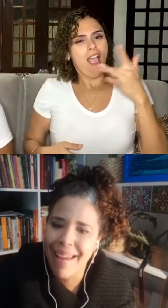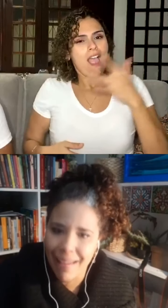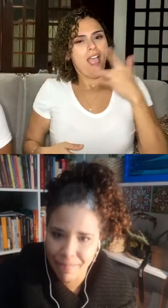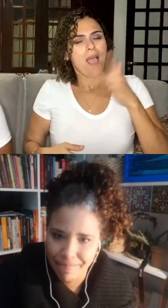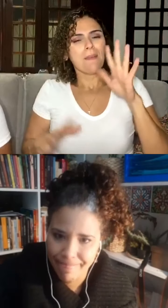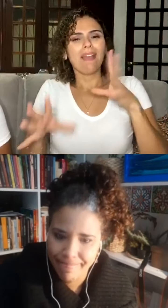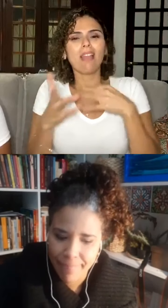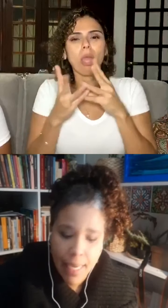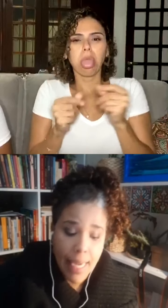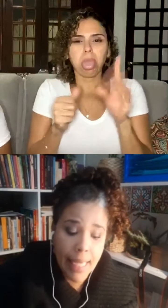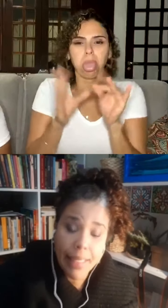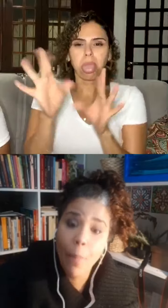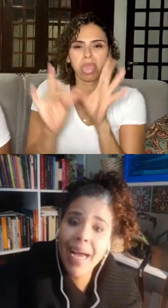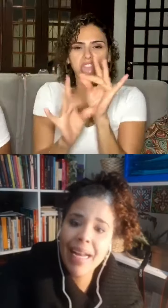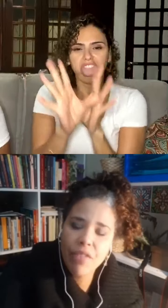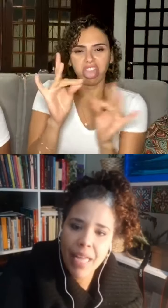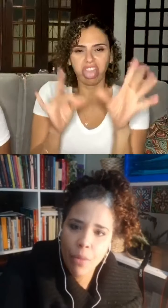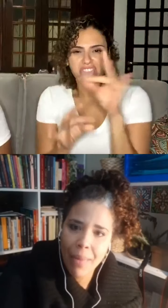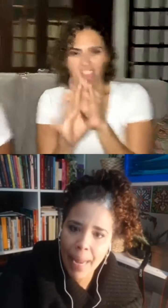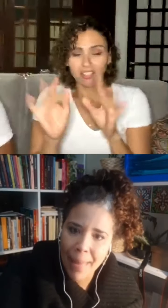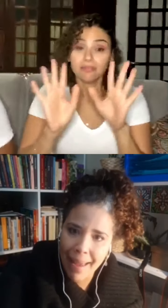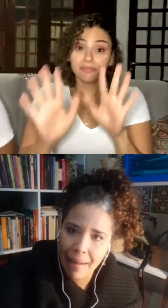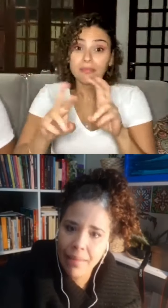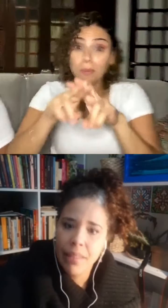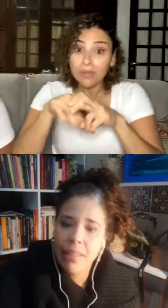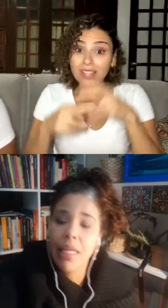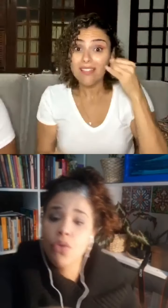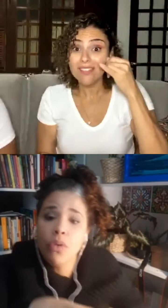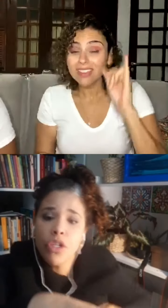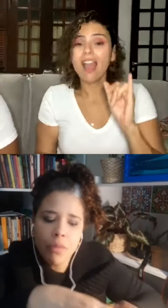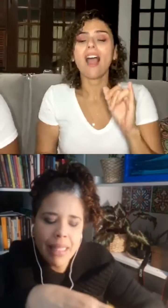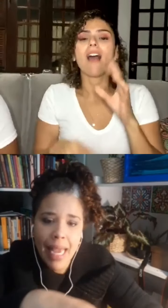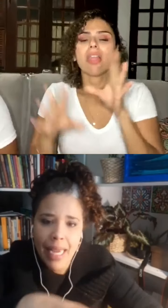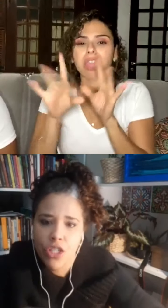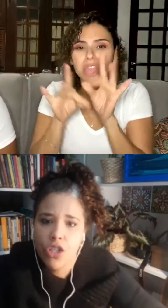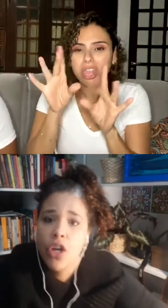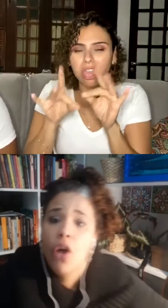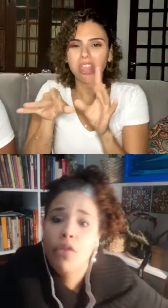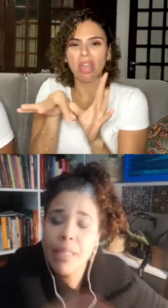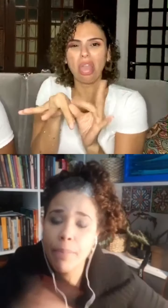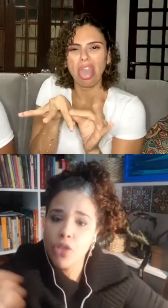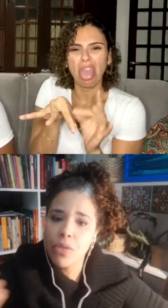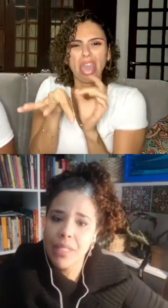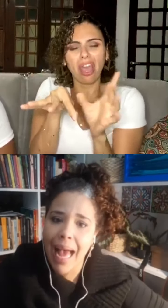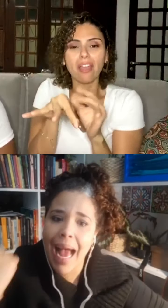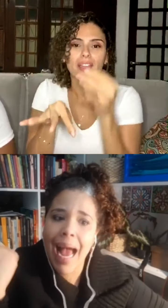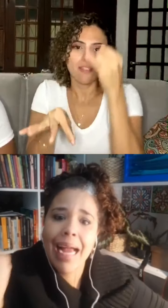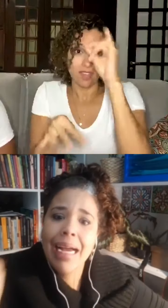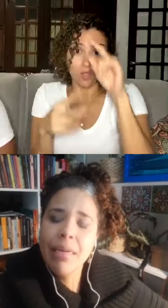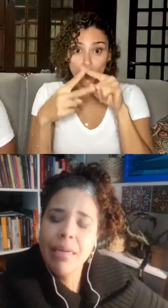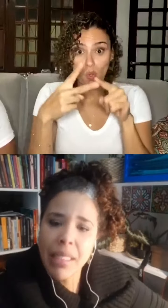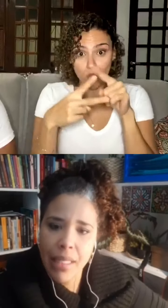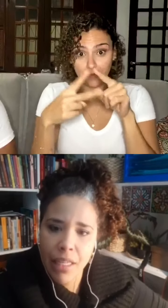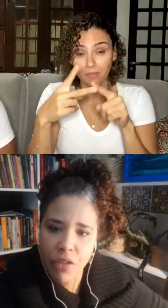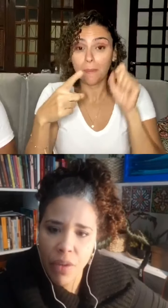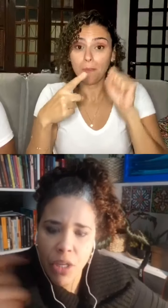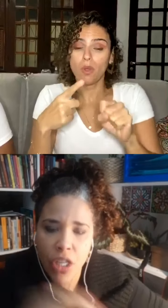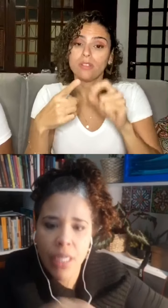mela-mela. Então, para evitar o mela-mela, tem 2 maneiras. Você pode usar a